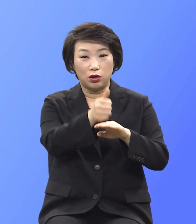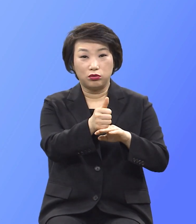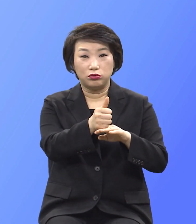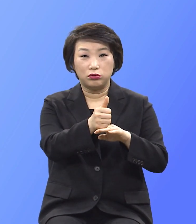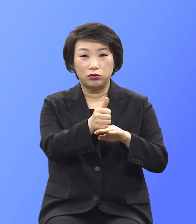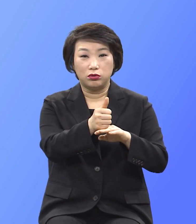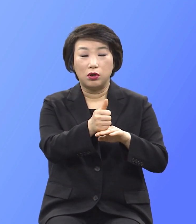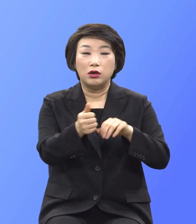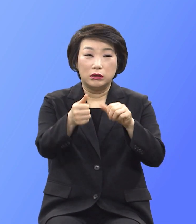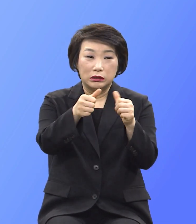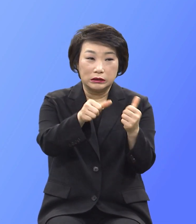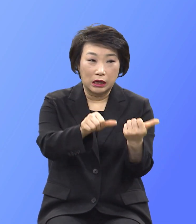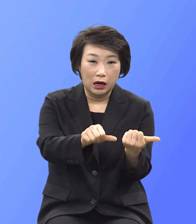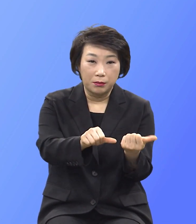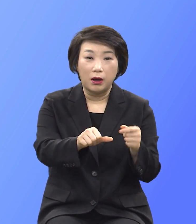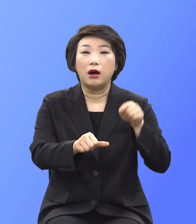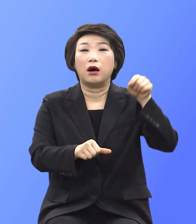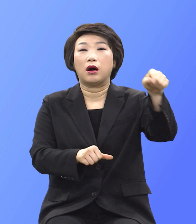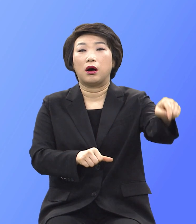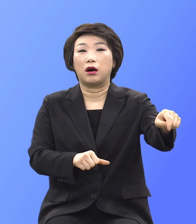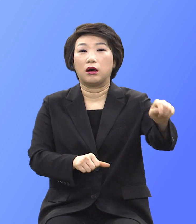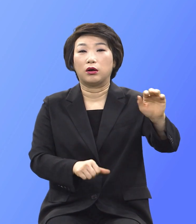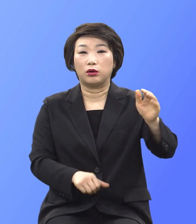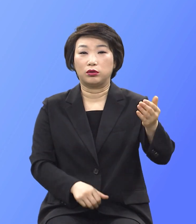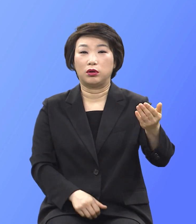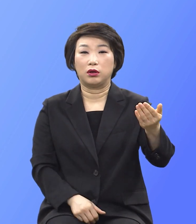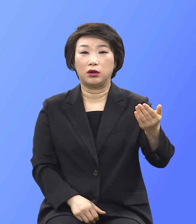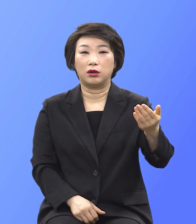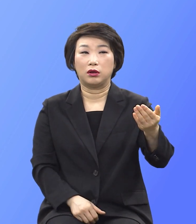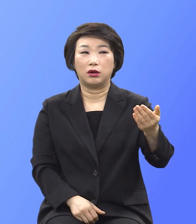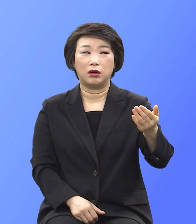결국은 사망에 도달하게 되나니